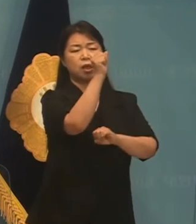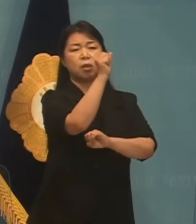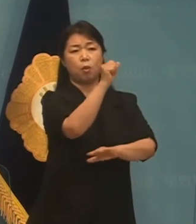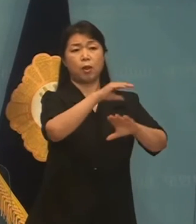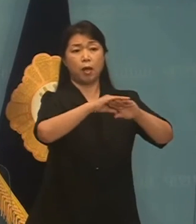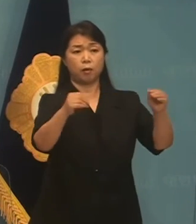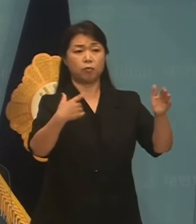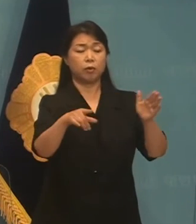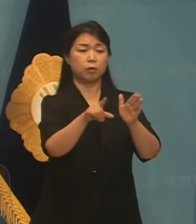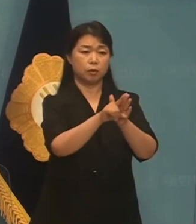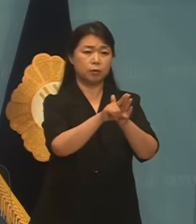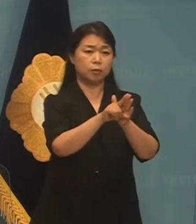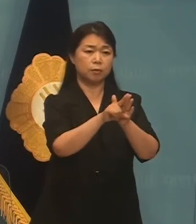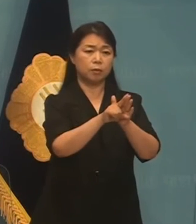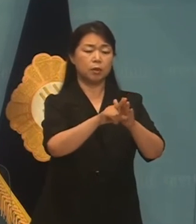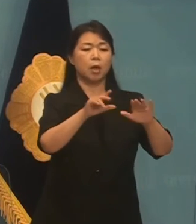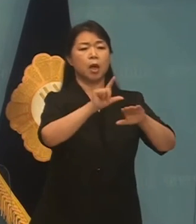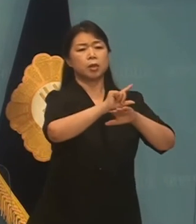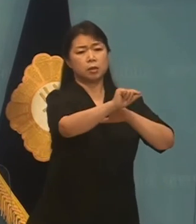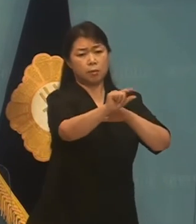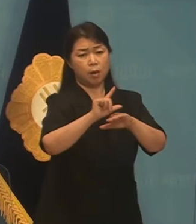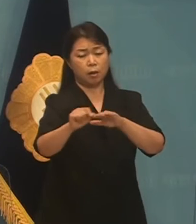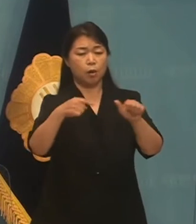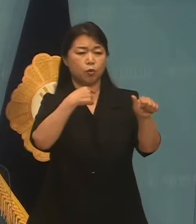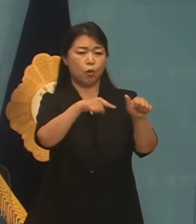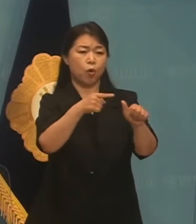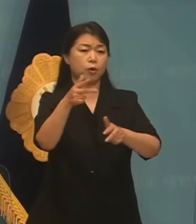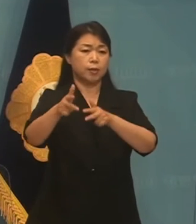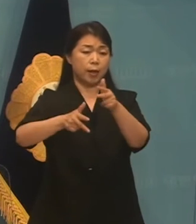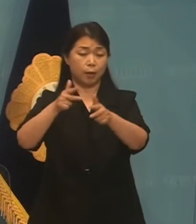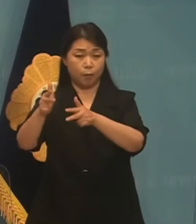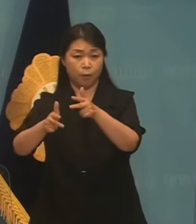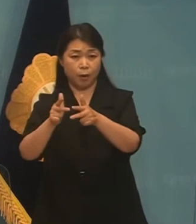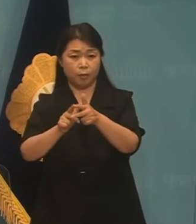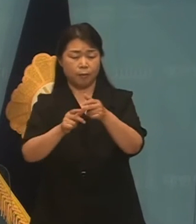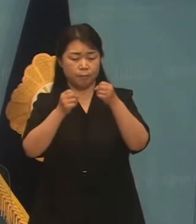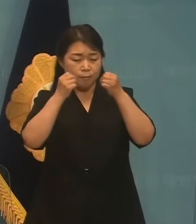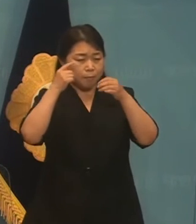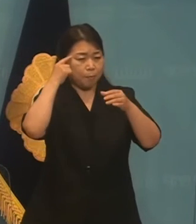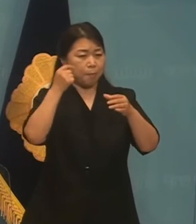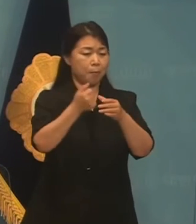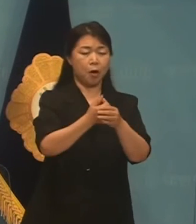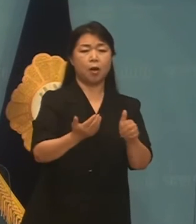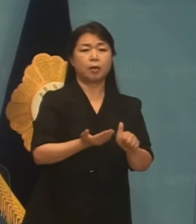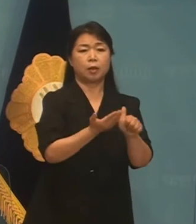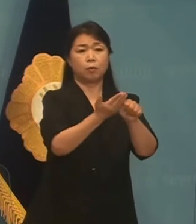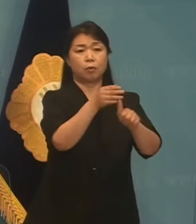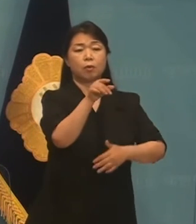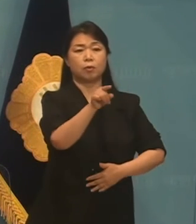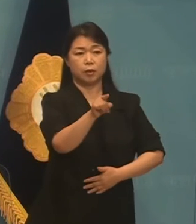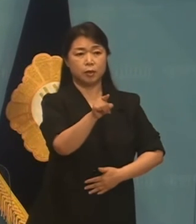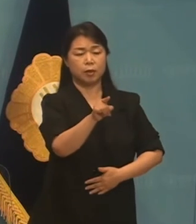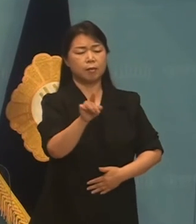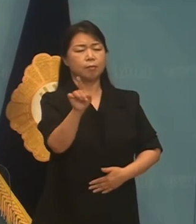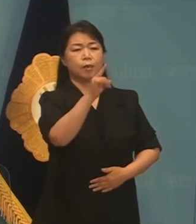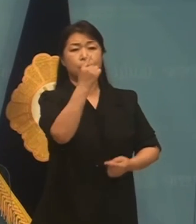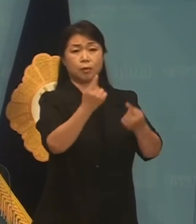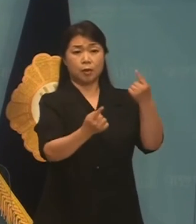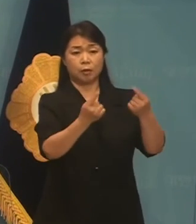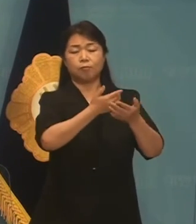근본적 해결을 위해서는 지방의 교육과 산업을 획기적으로 육성하는 것이